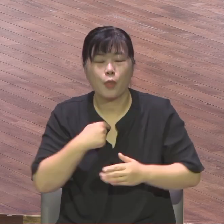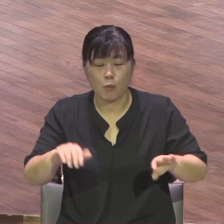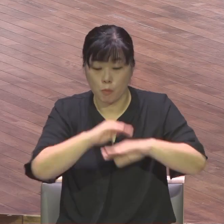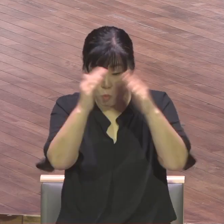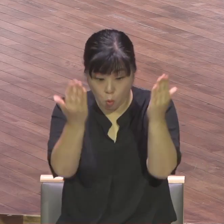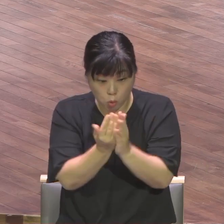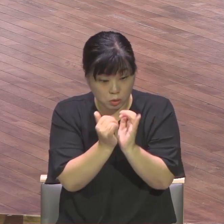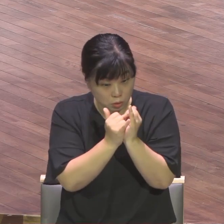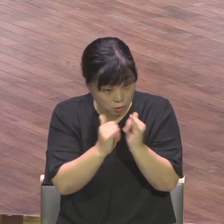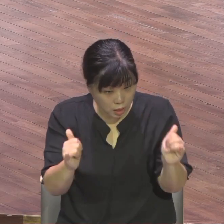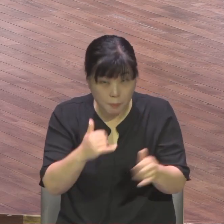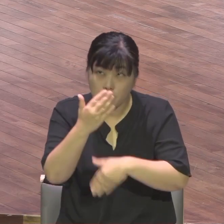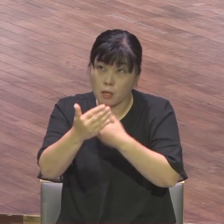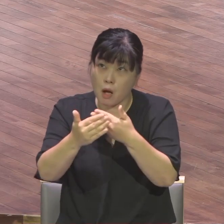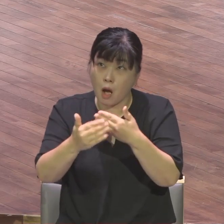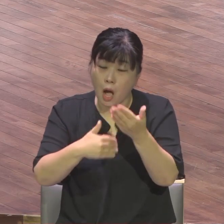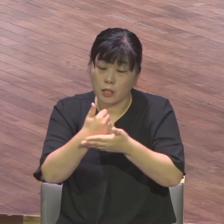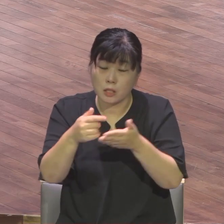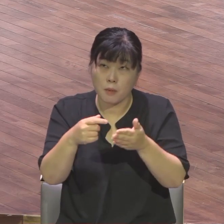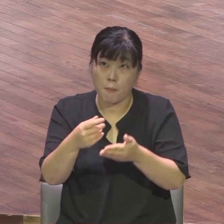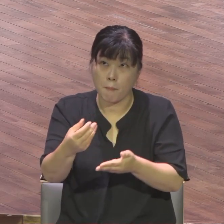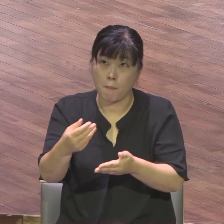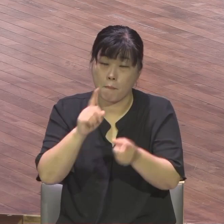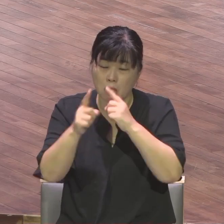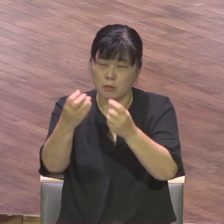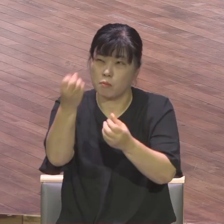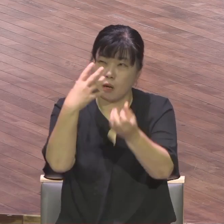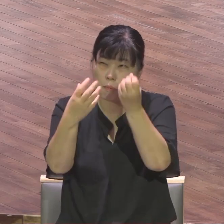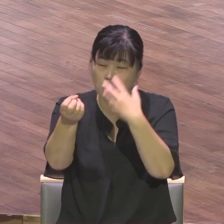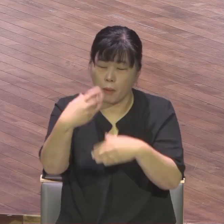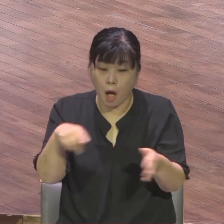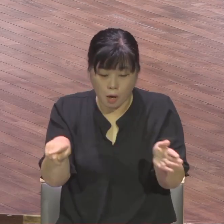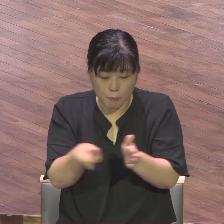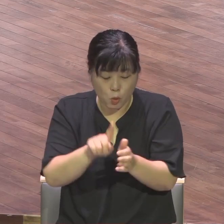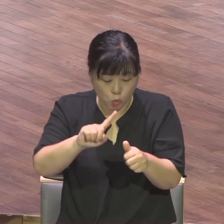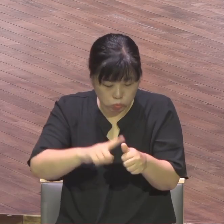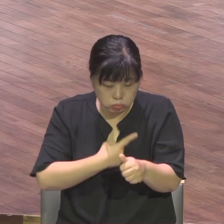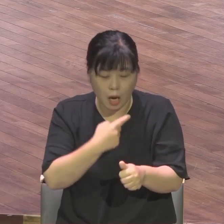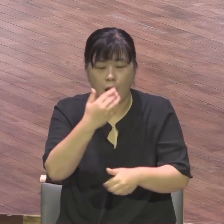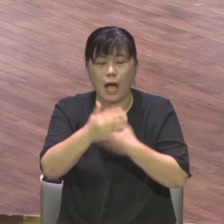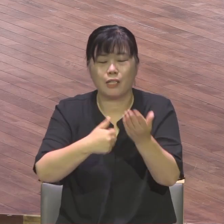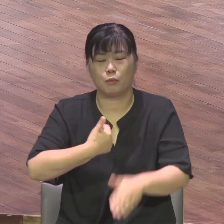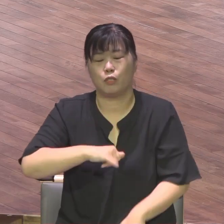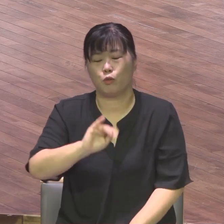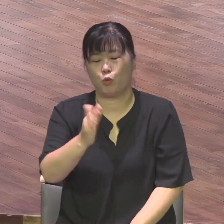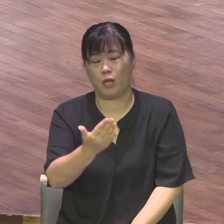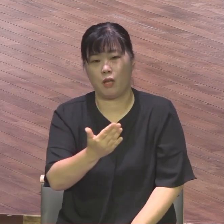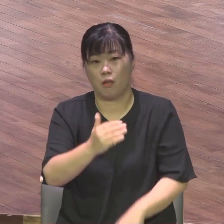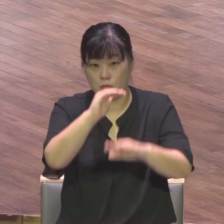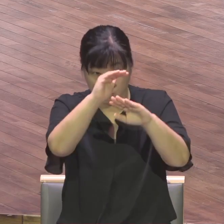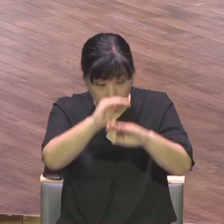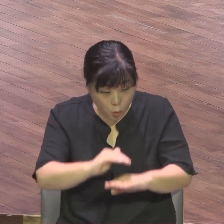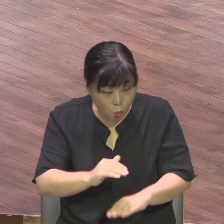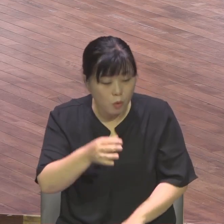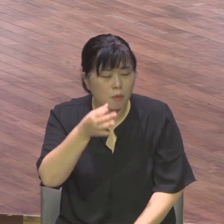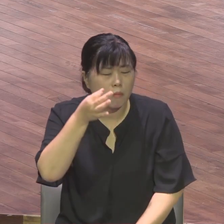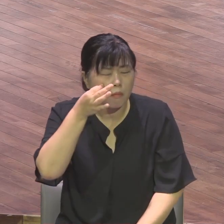가지는 이방인 복음화의 결정적인 걸림돌이었던 편견을 깨는 시간표였어요.